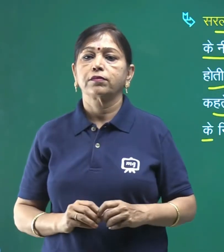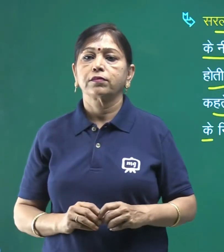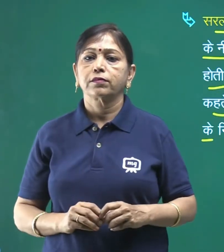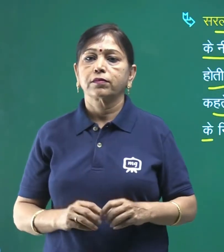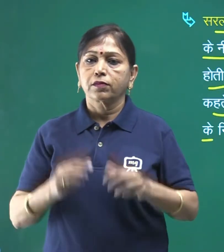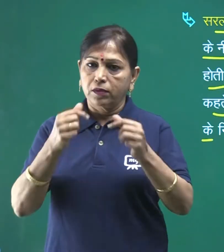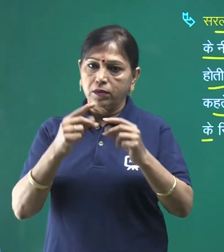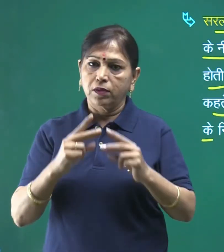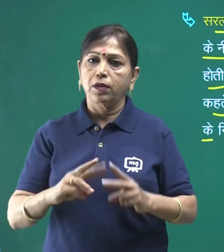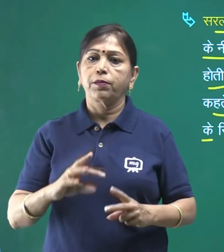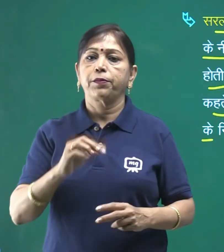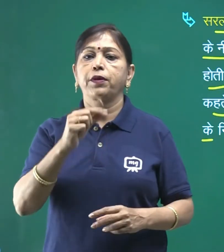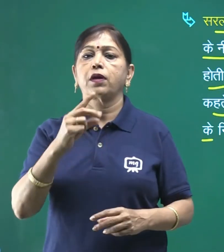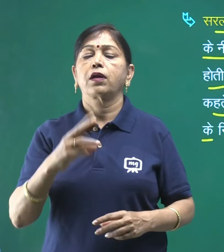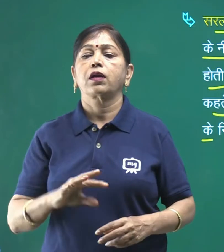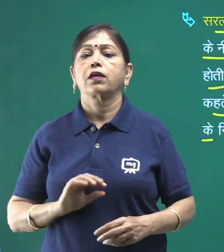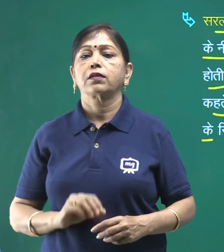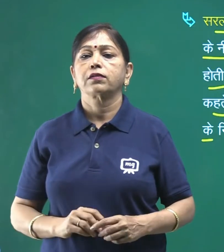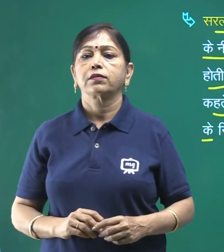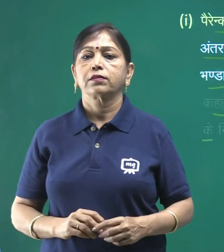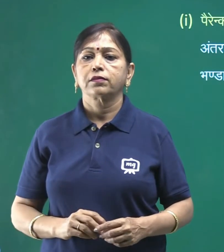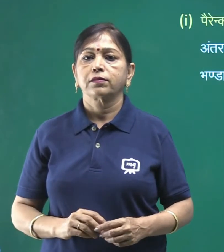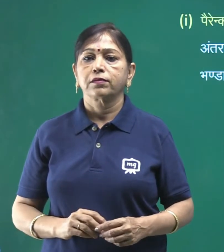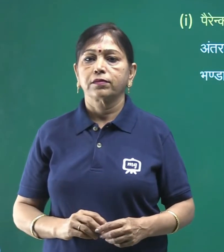निम्न प्रकार हैं।